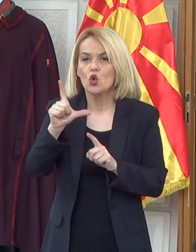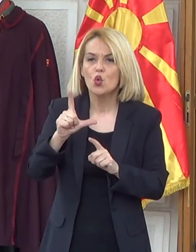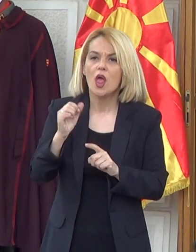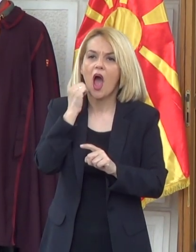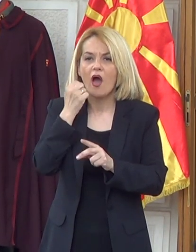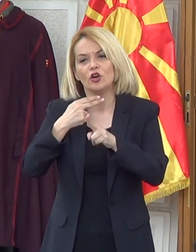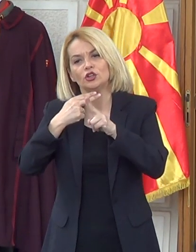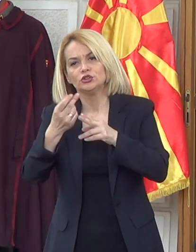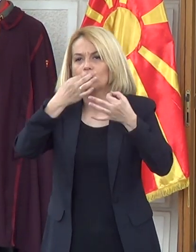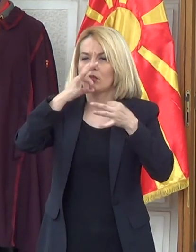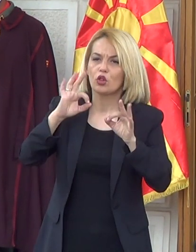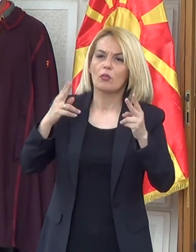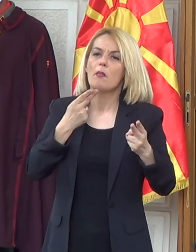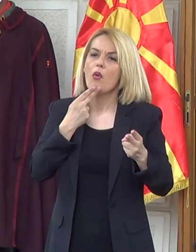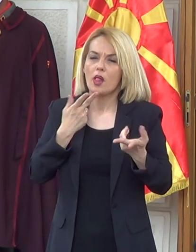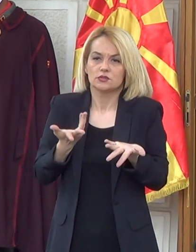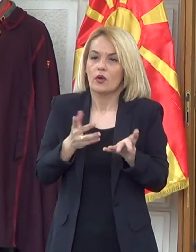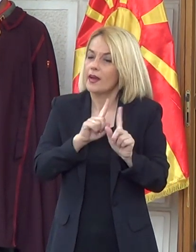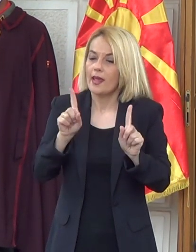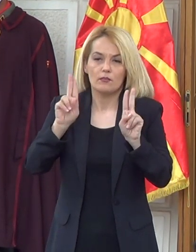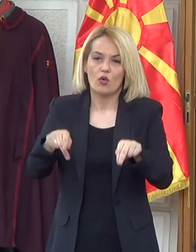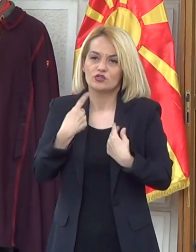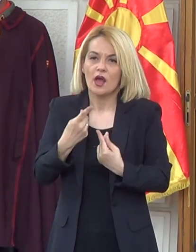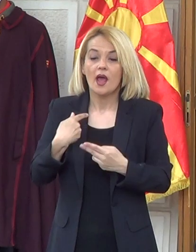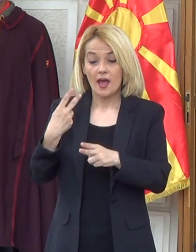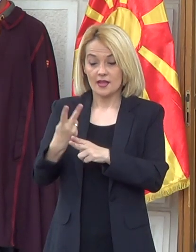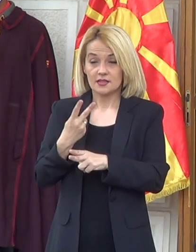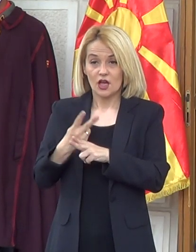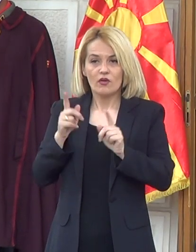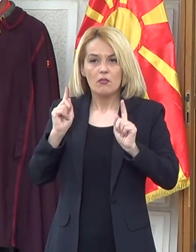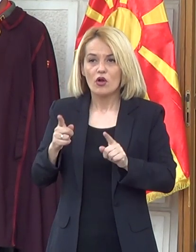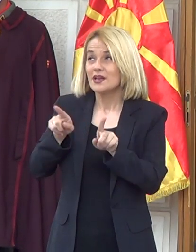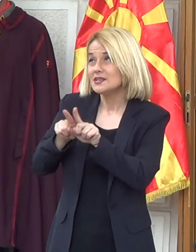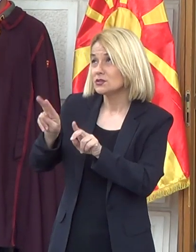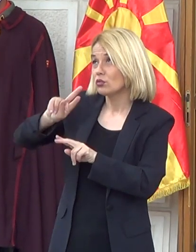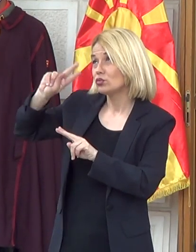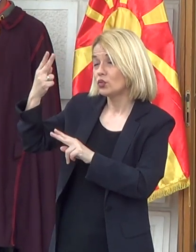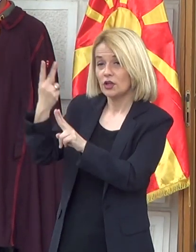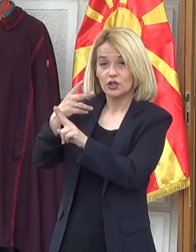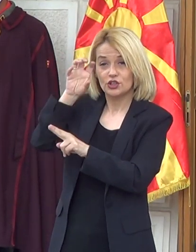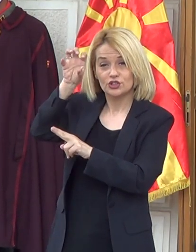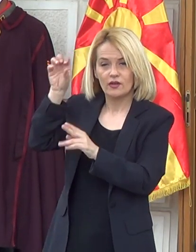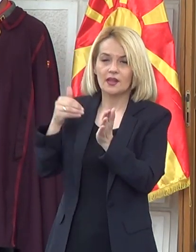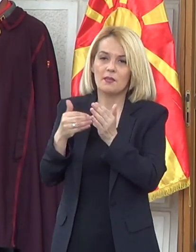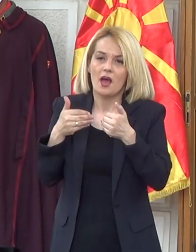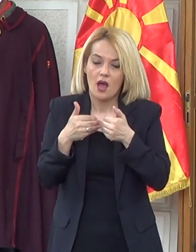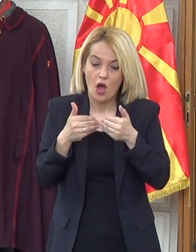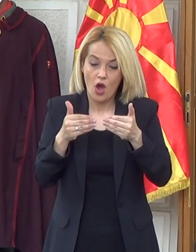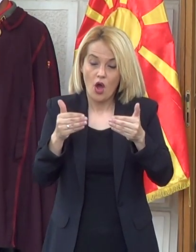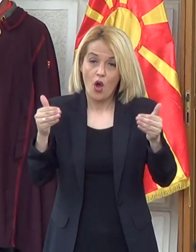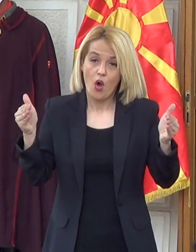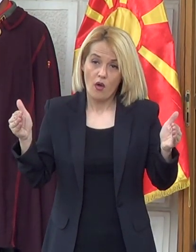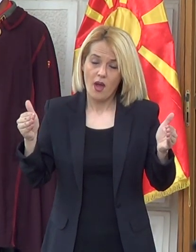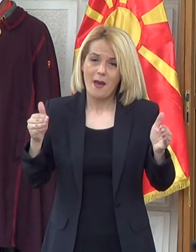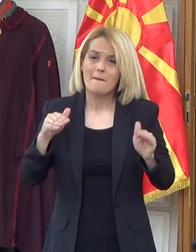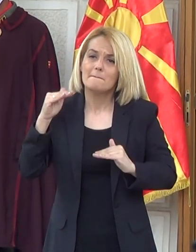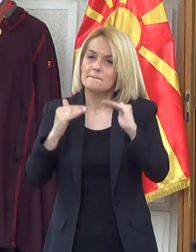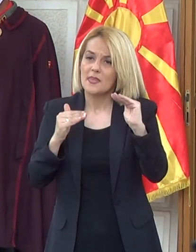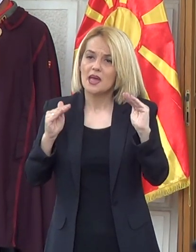битно поголемо. Затоа што државата нужно мора, како сите држави во светот, да се отвара. Мерките мора да